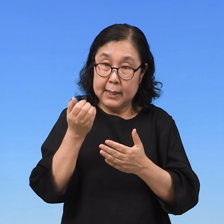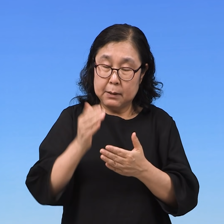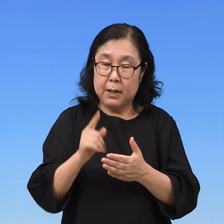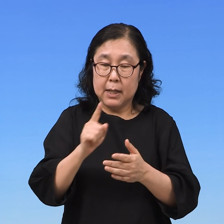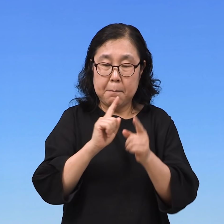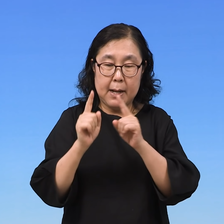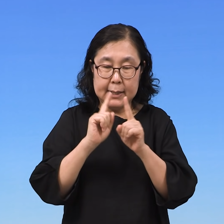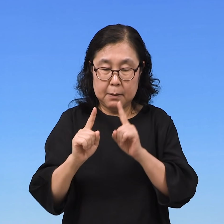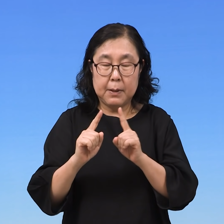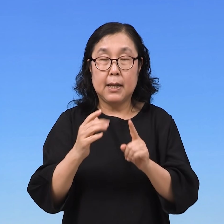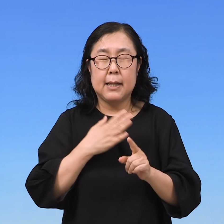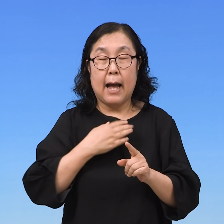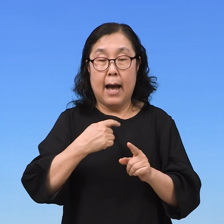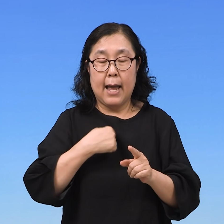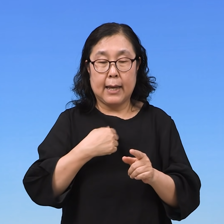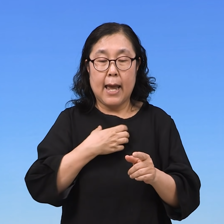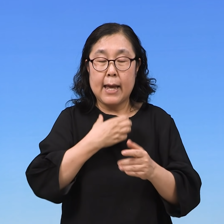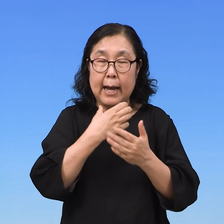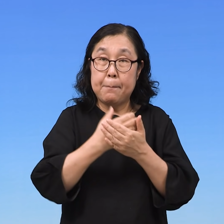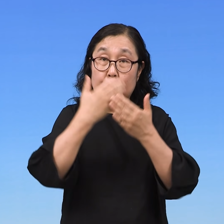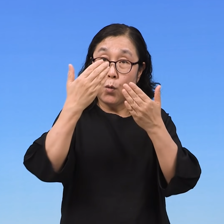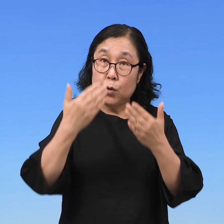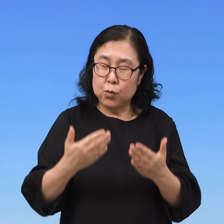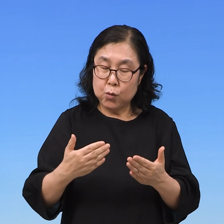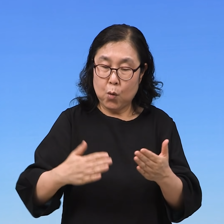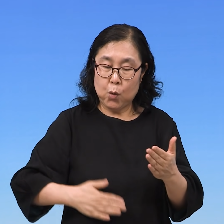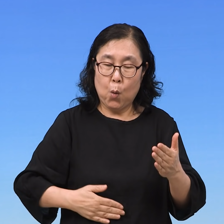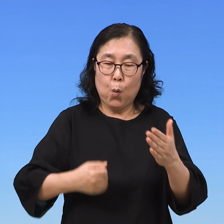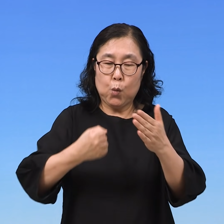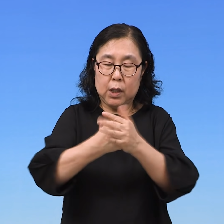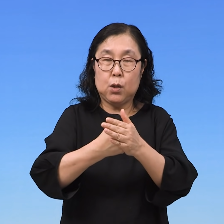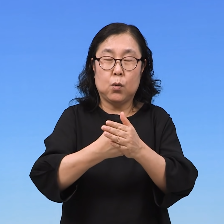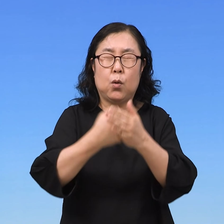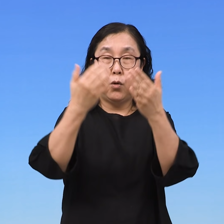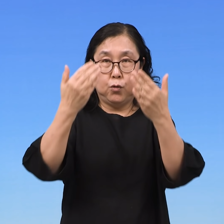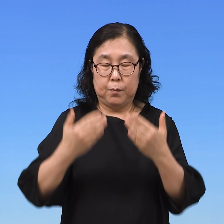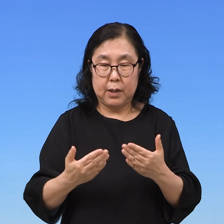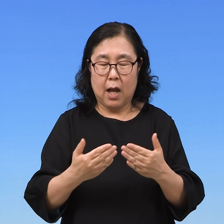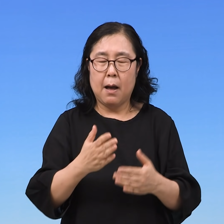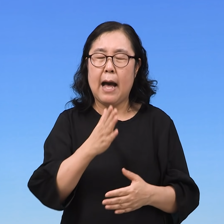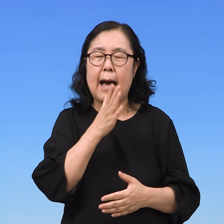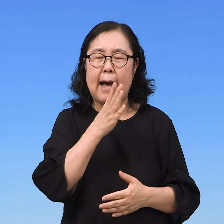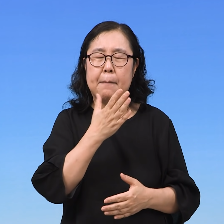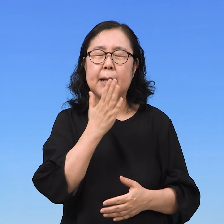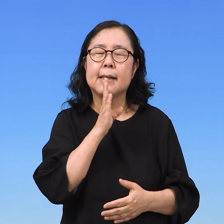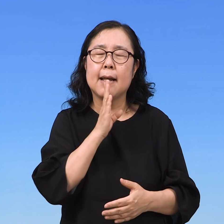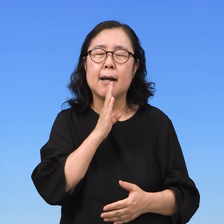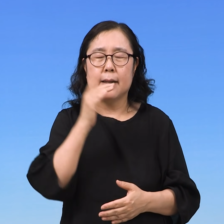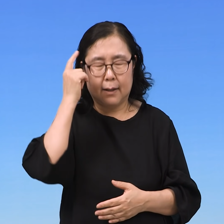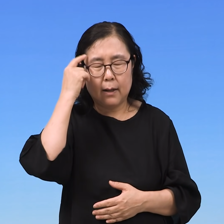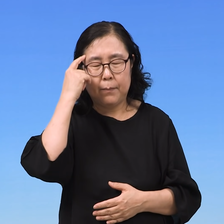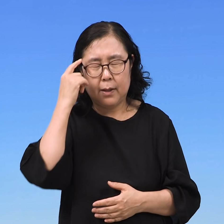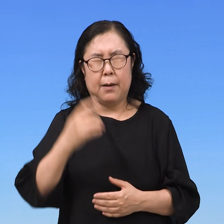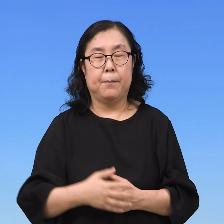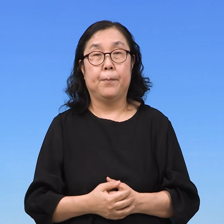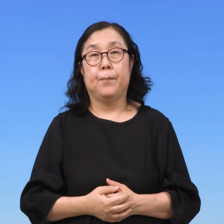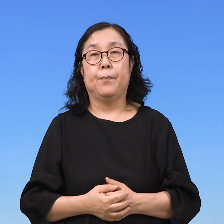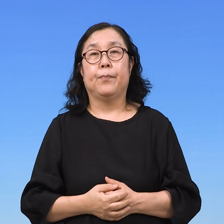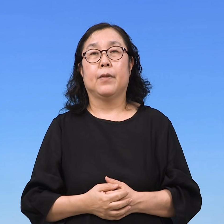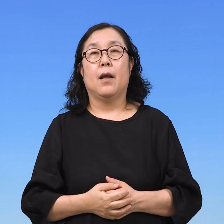않았는데, 요즘에는 이 말씀이 저에게 감동도 주지만 용기를 주세요. 과연 그러하더라.